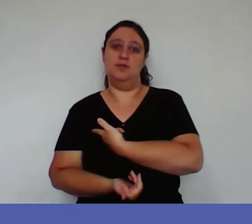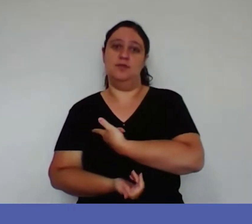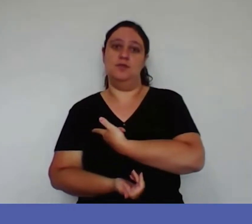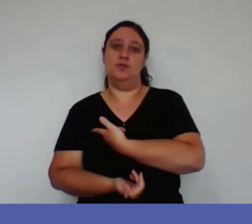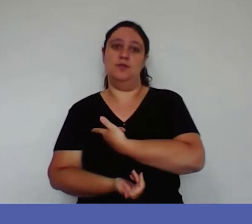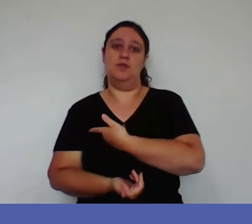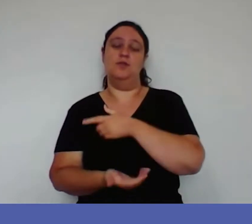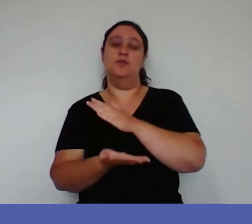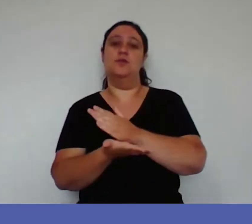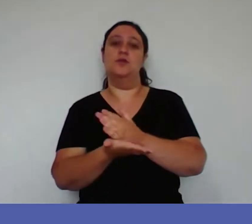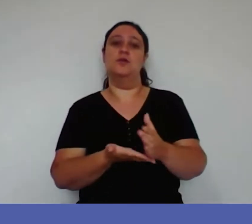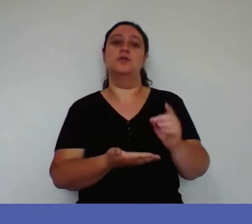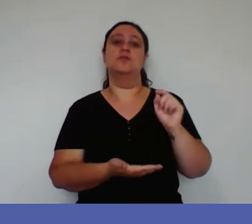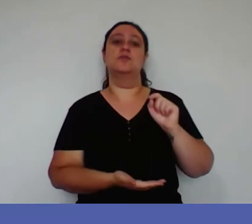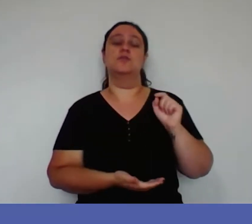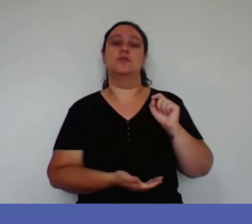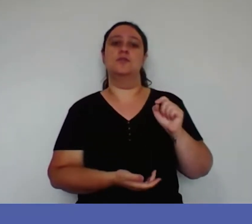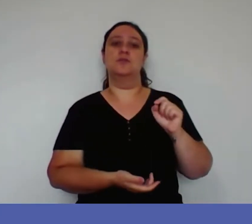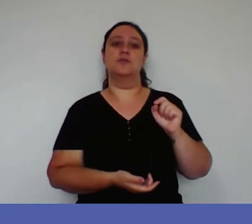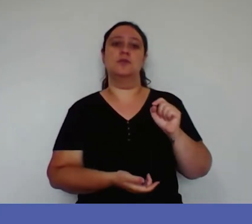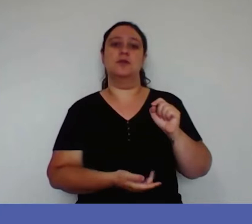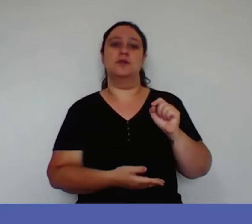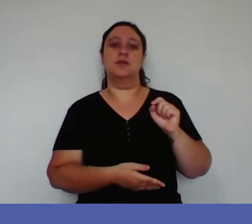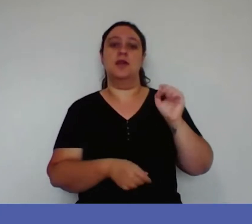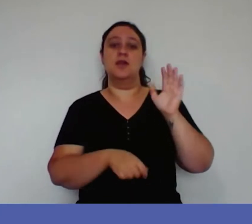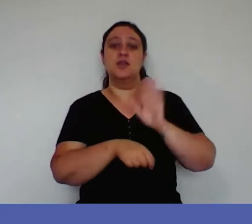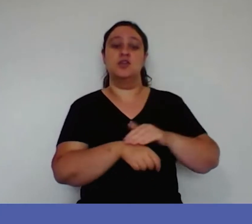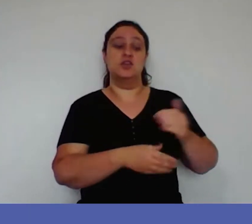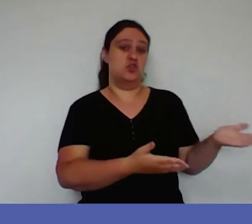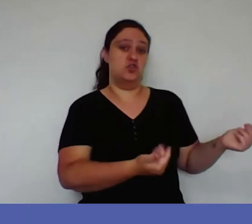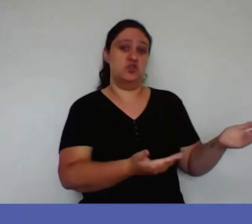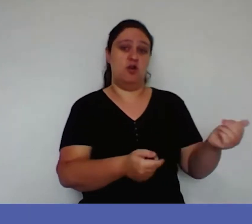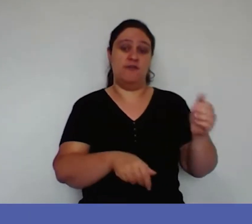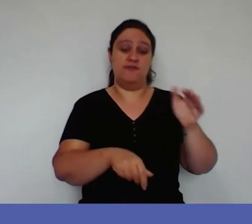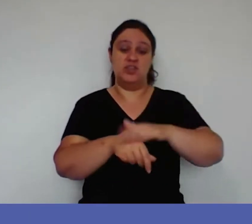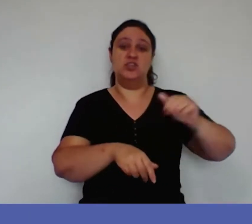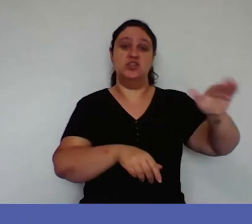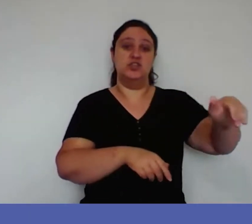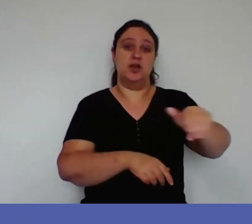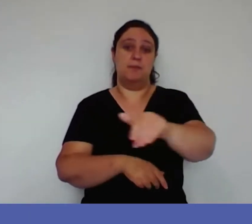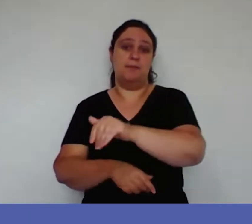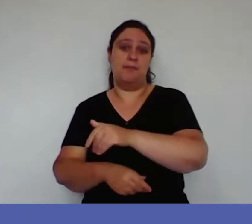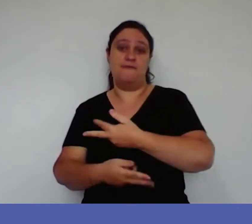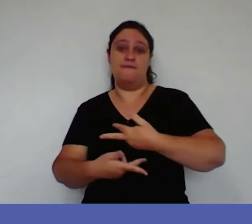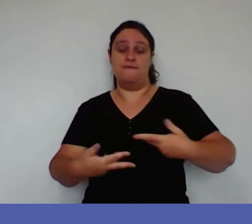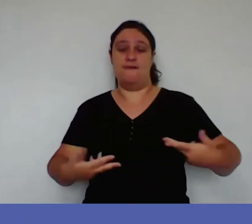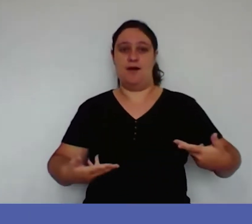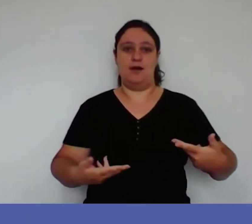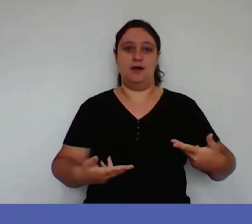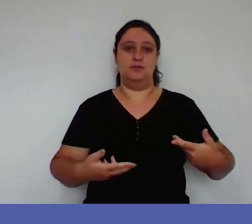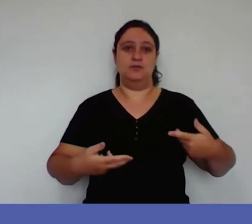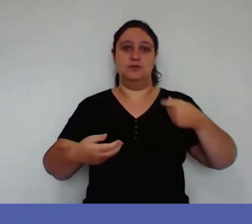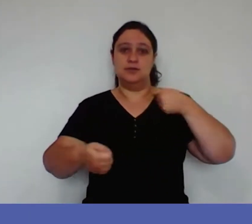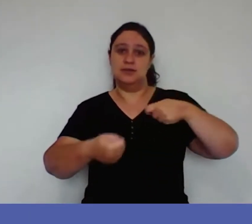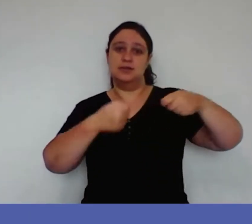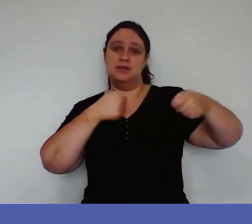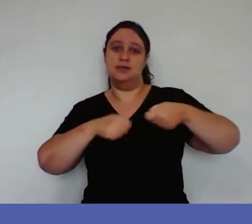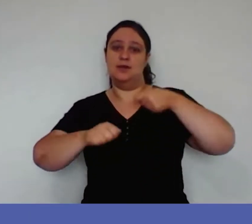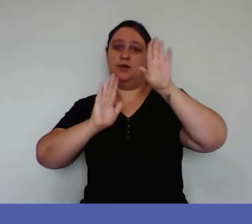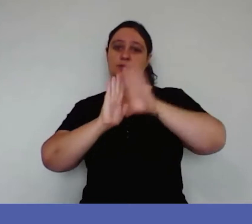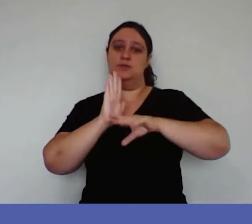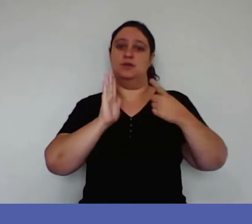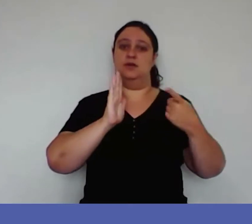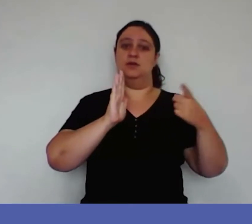a despertar muitos jovens para se cumprir Salmo 110, versículo 3.